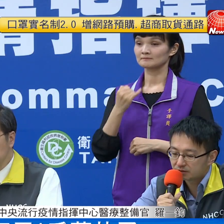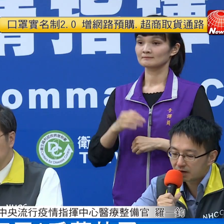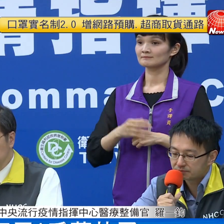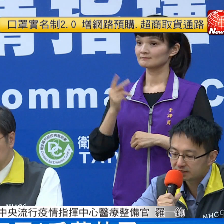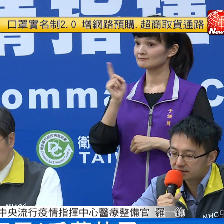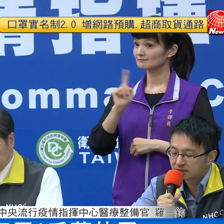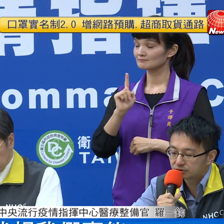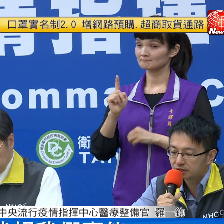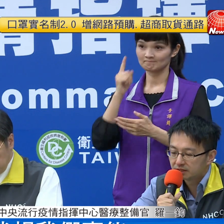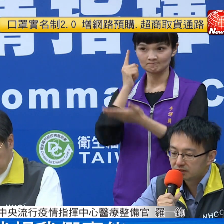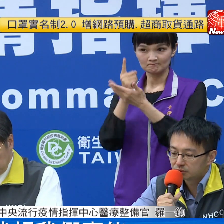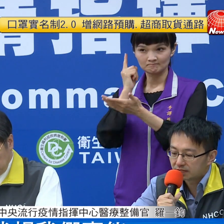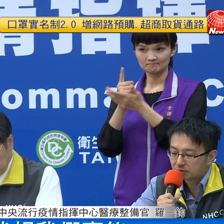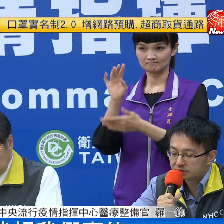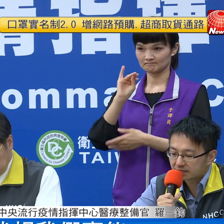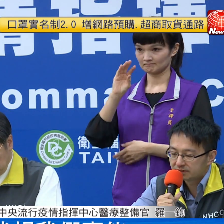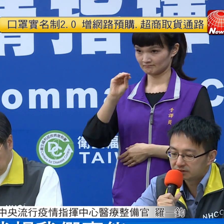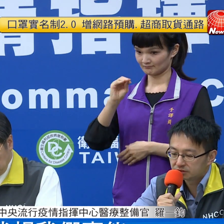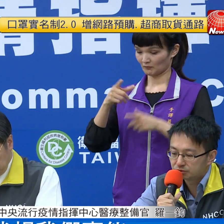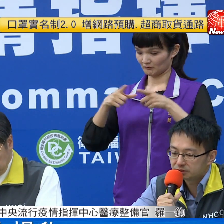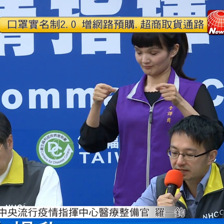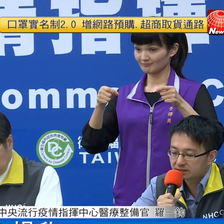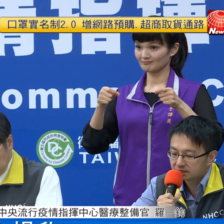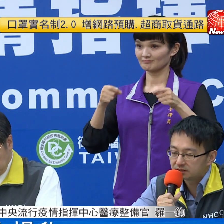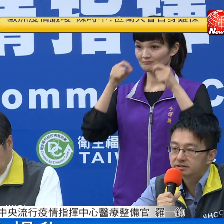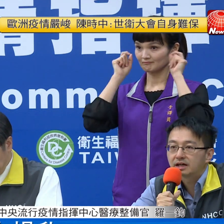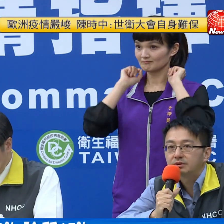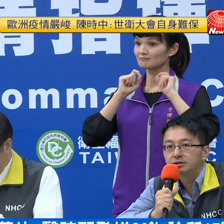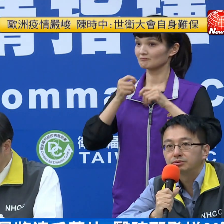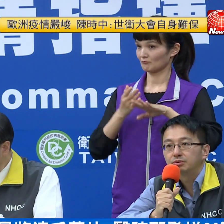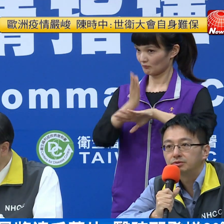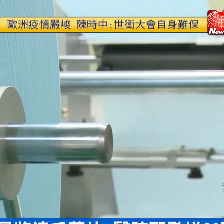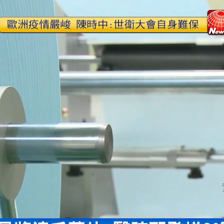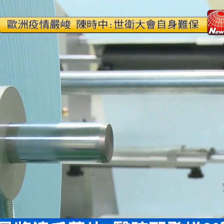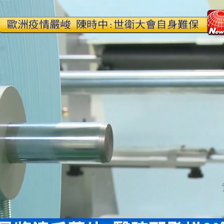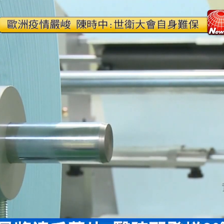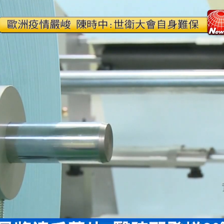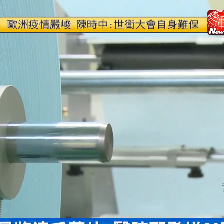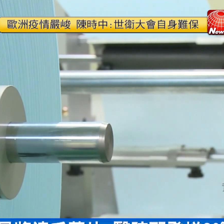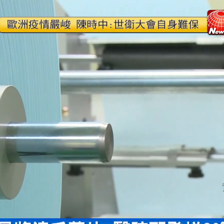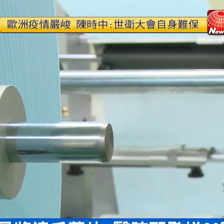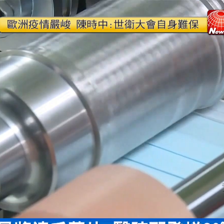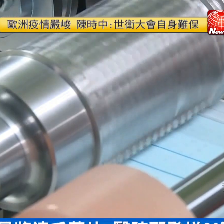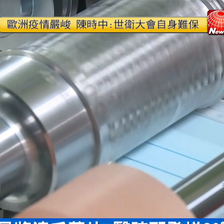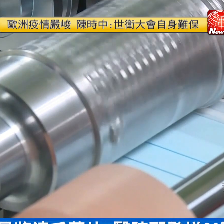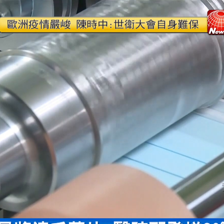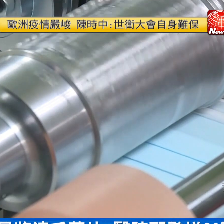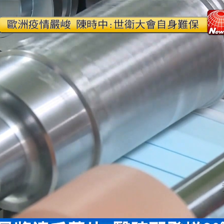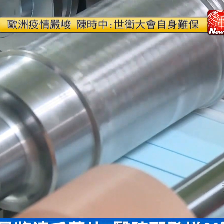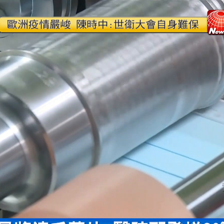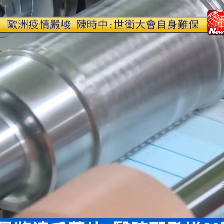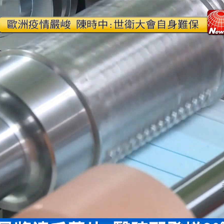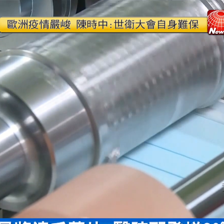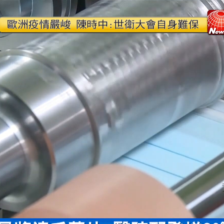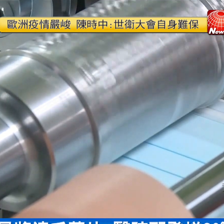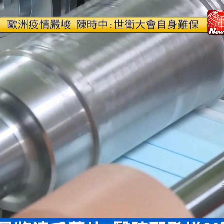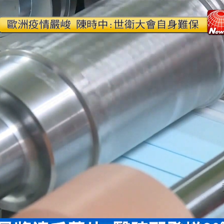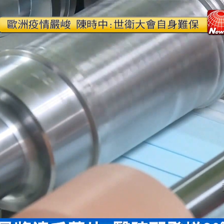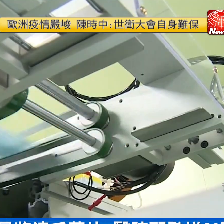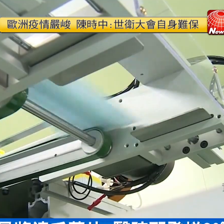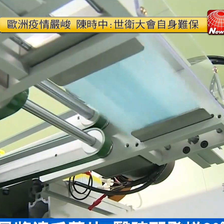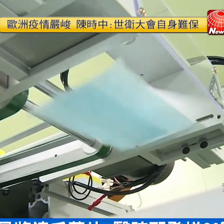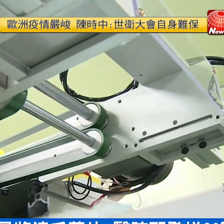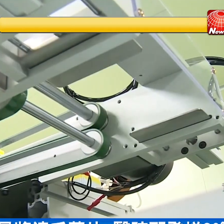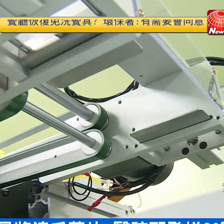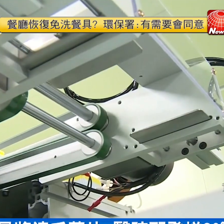天1000万片了哈。所以我想我们产能持续在提升。 口罩国家队很给力，产量快速拉高，等于替